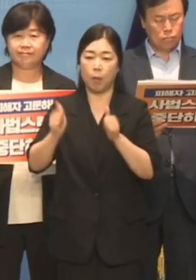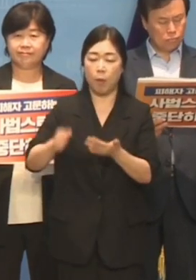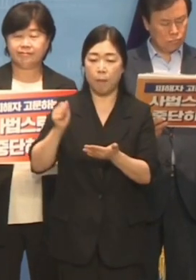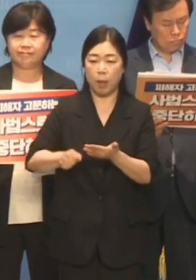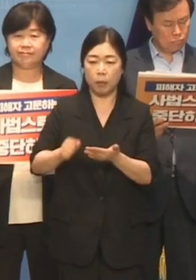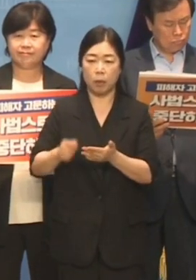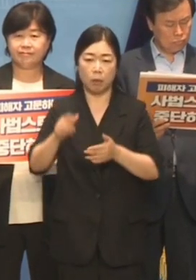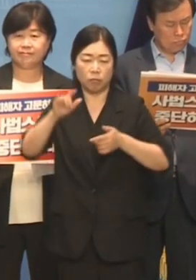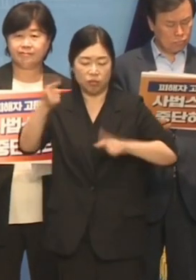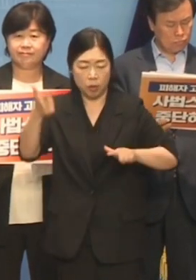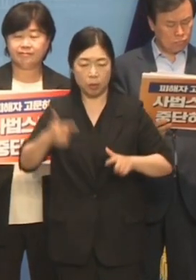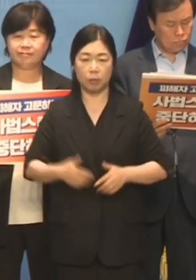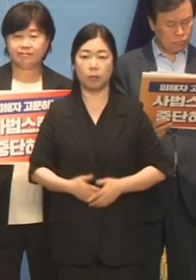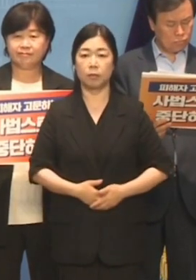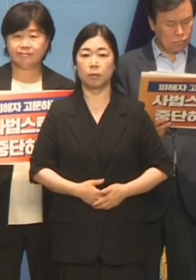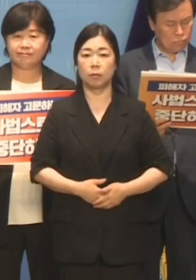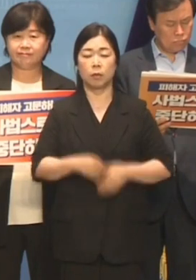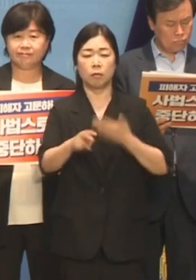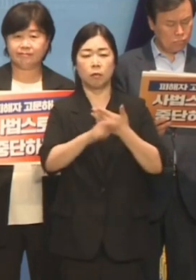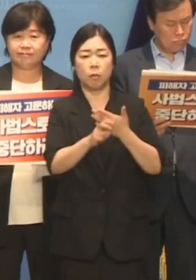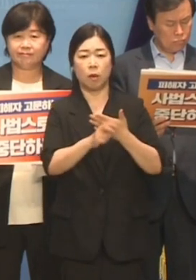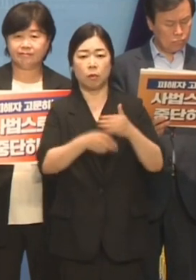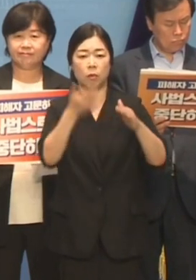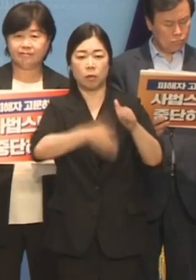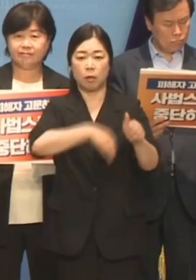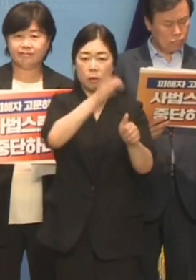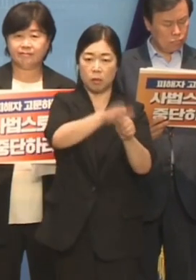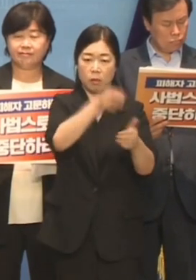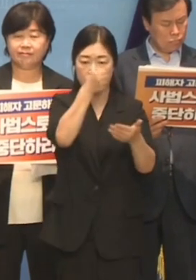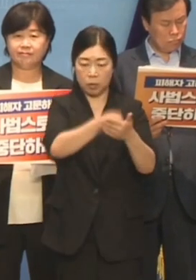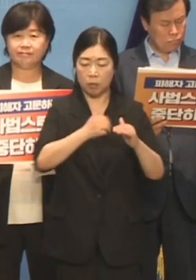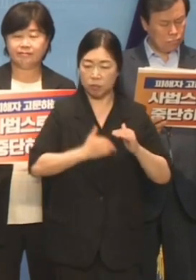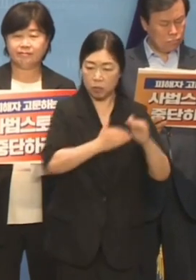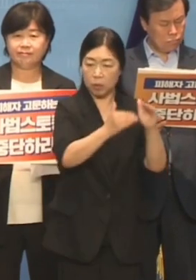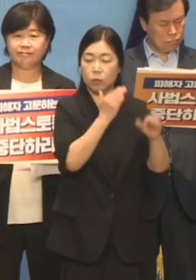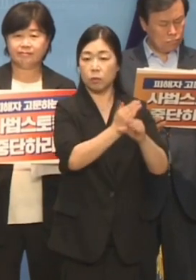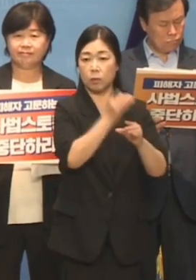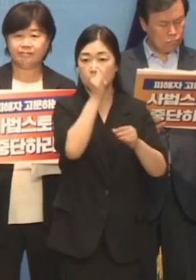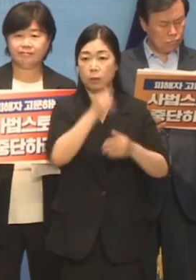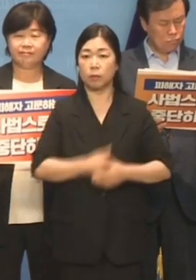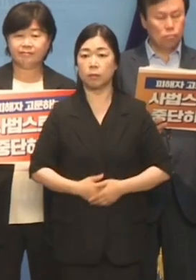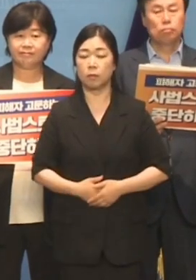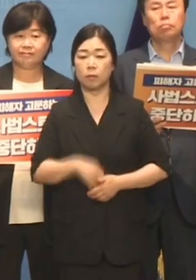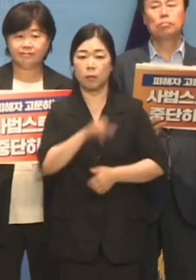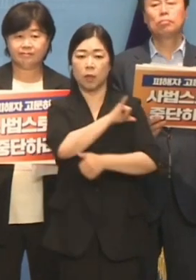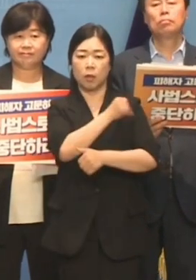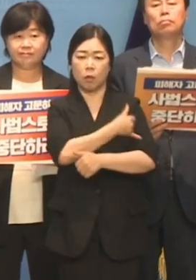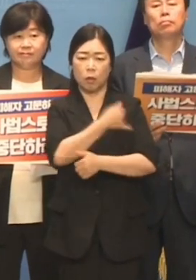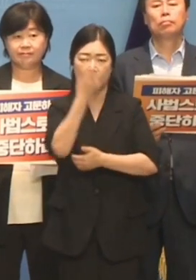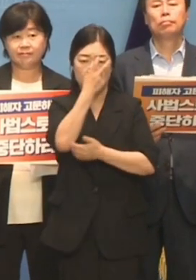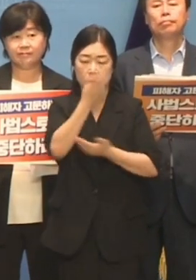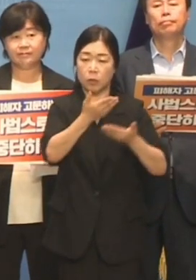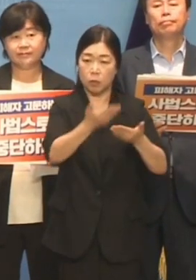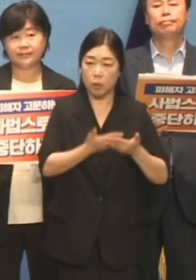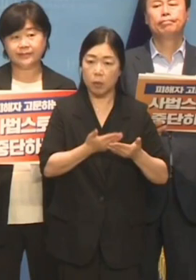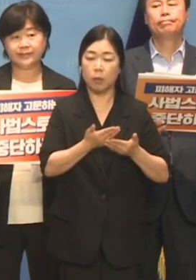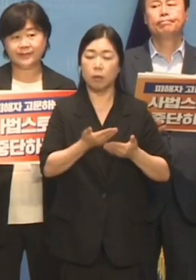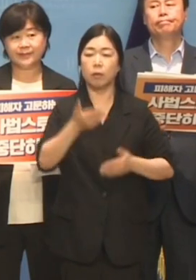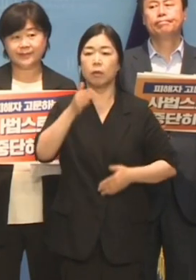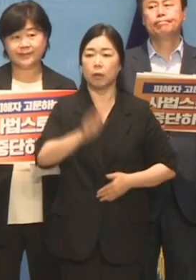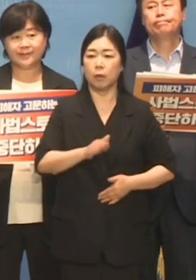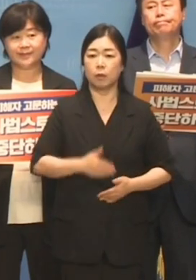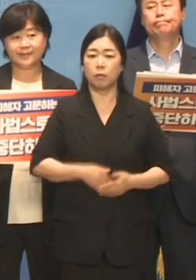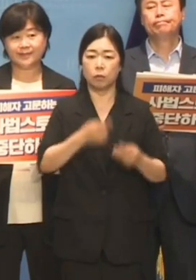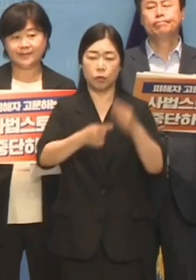부정했고 위법한 공탁 결정을 추진해 왔습니다. 인권수호 최후의 보루인 사법부는